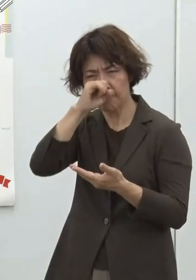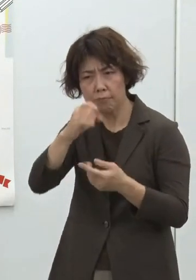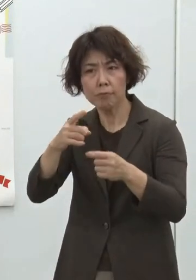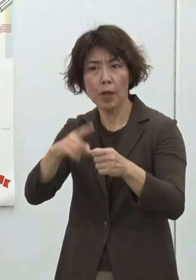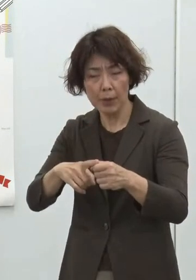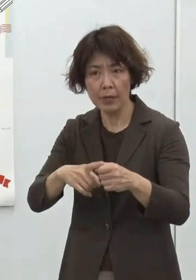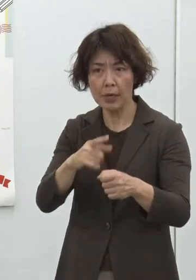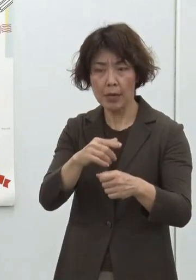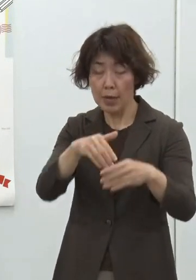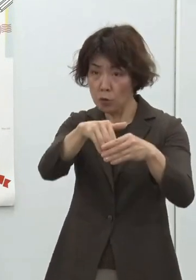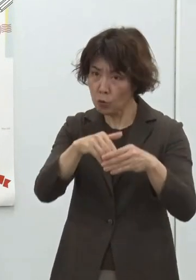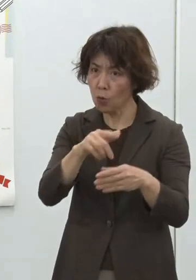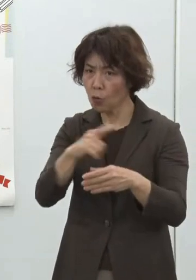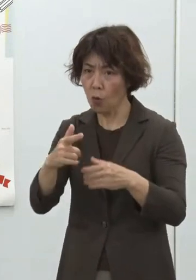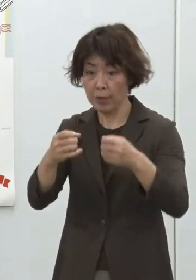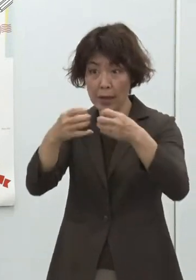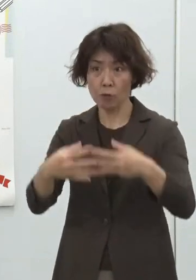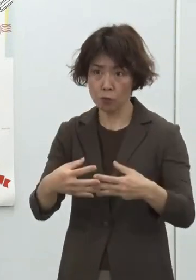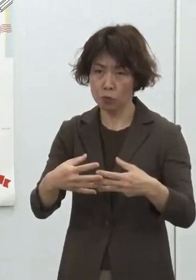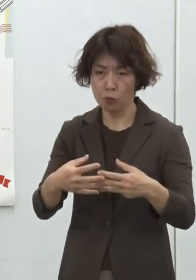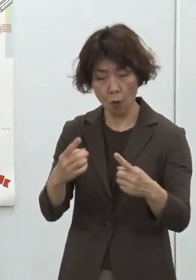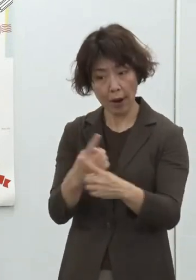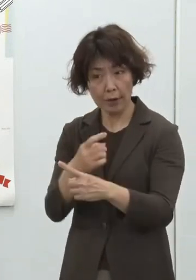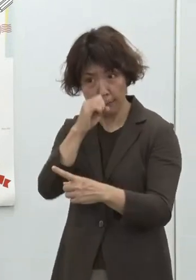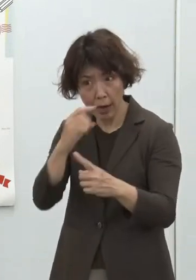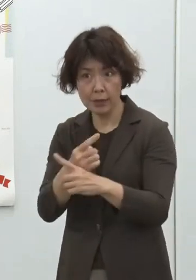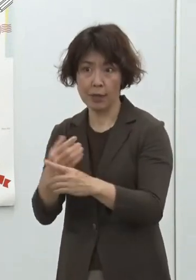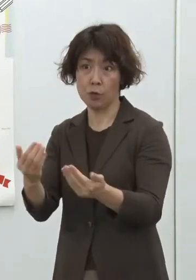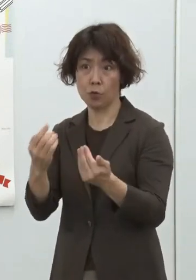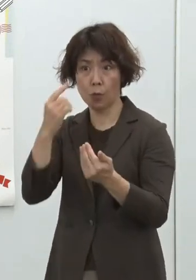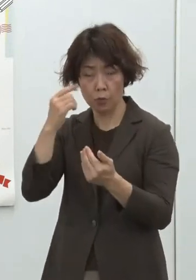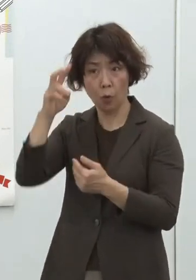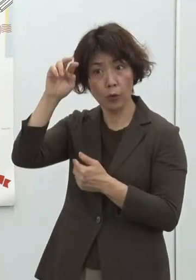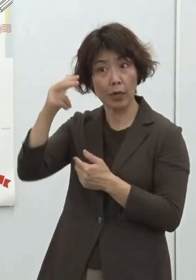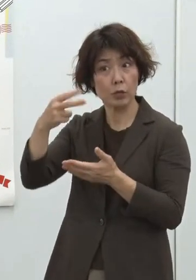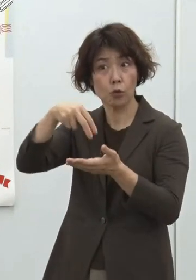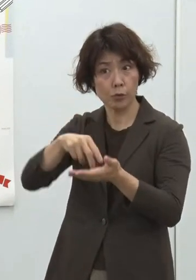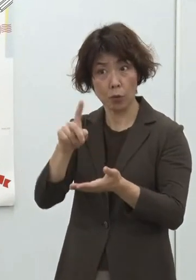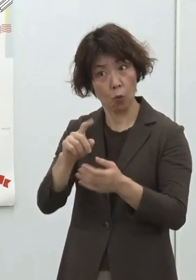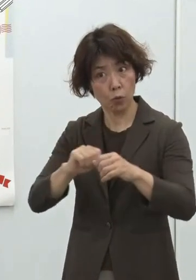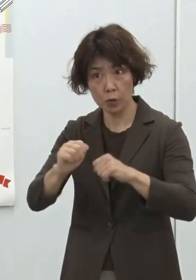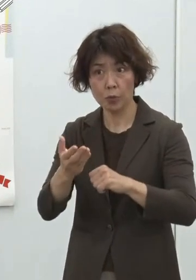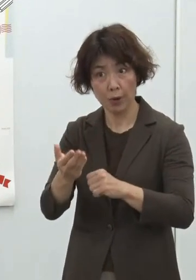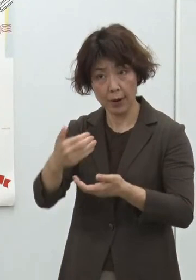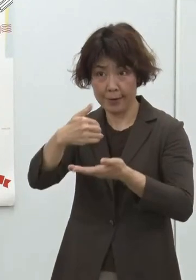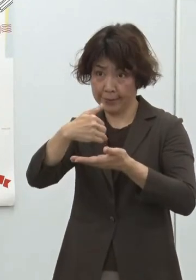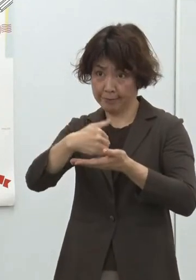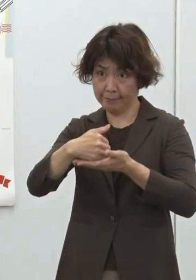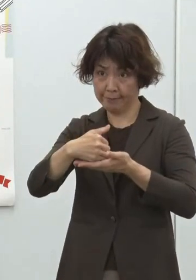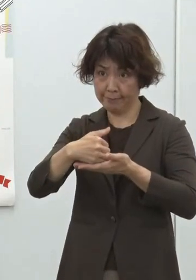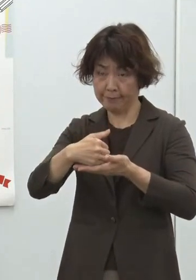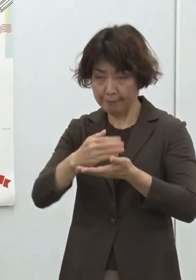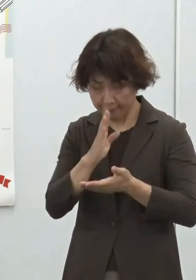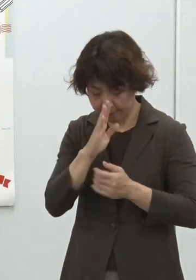善というのも重要かと思うんですけれども、大阪市としてはこの点どのように取り組んでいくのかお考